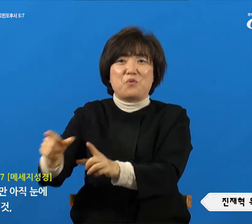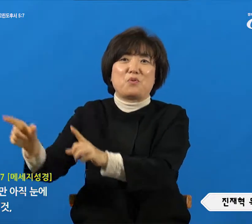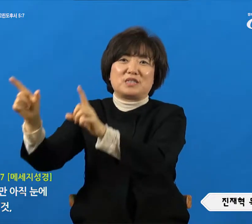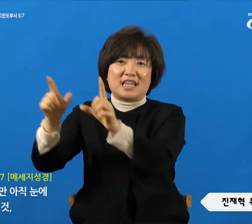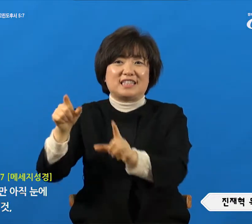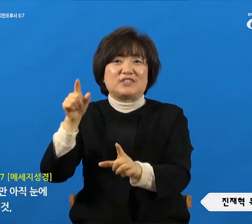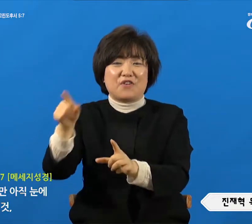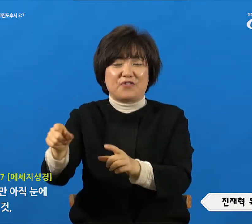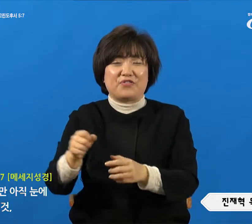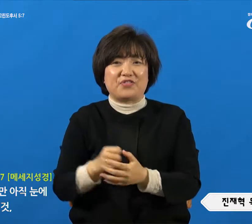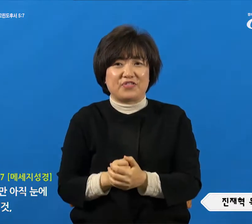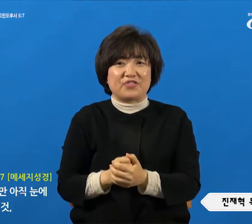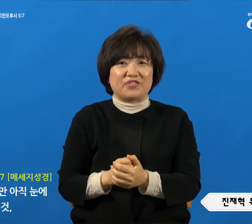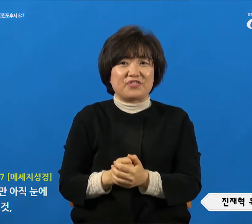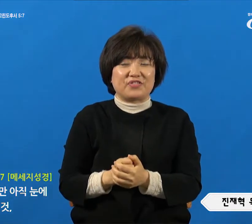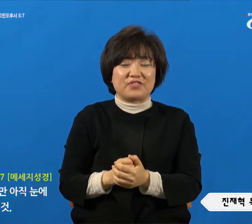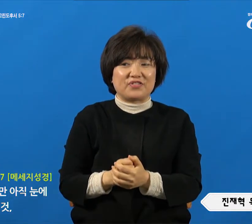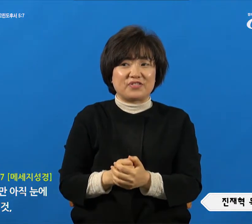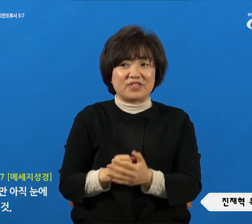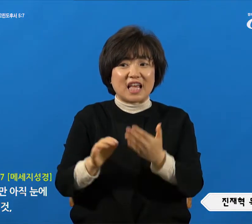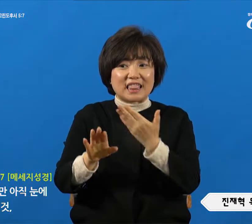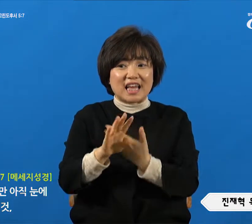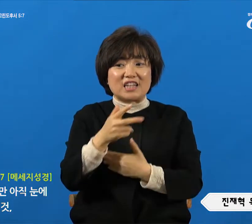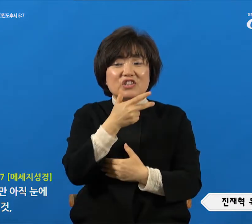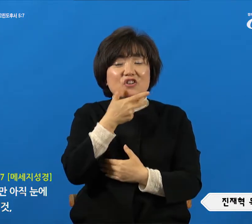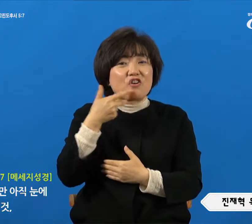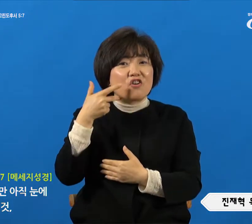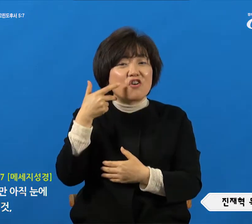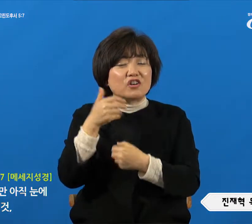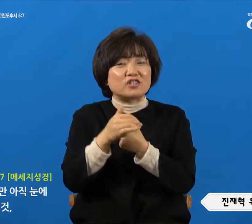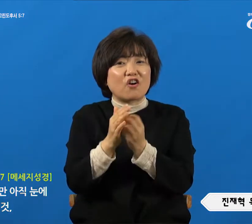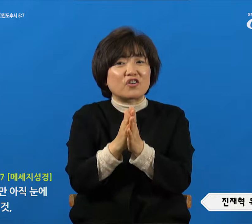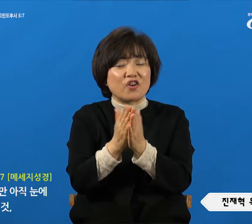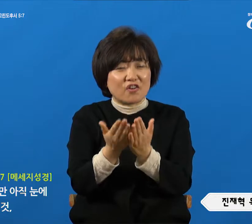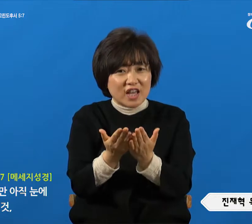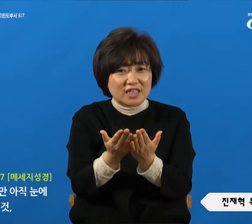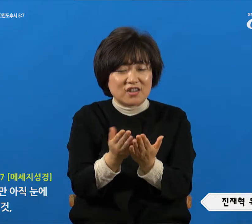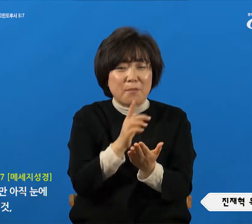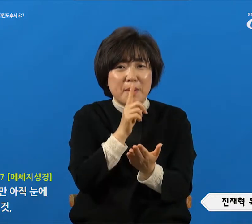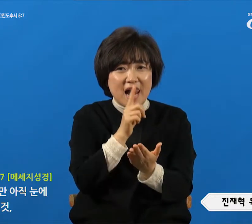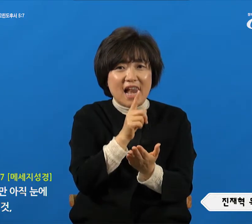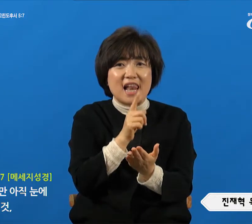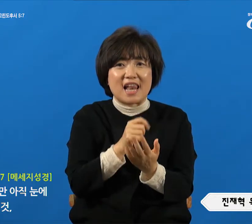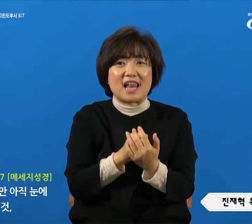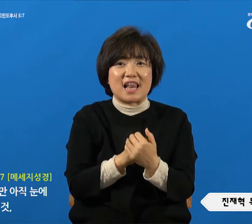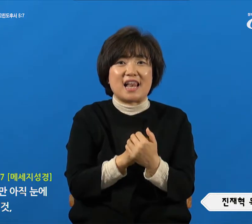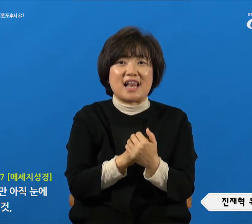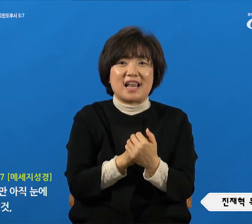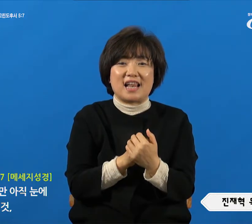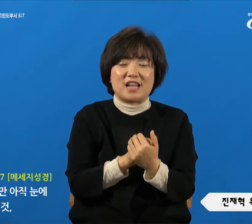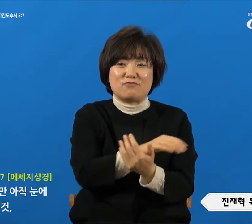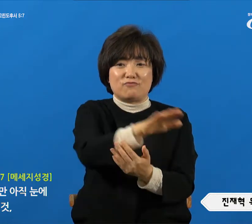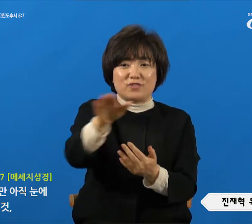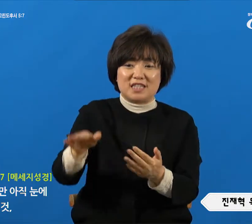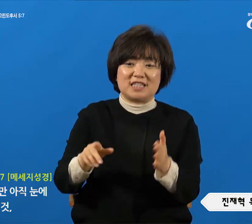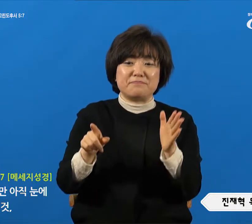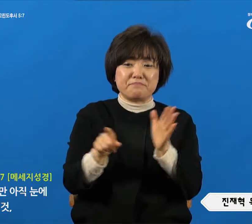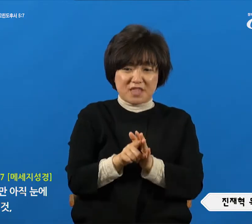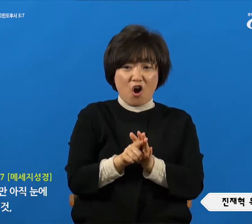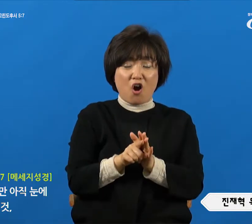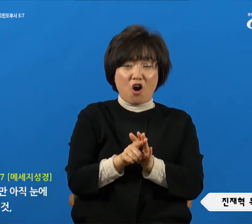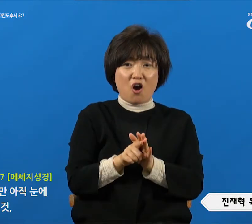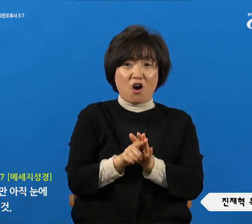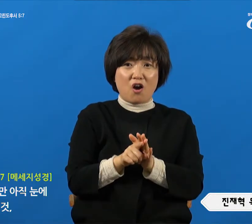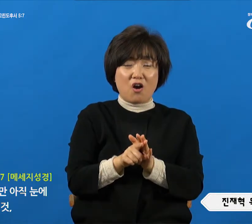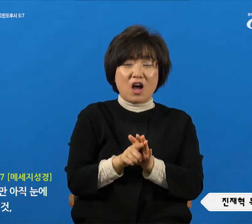사는 것이다. 다른 영어 성경에서 이 말씀을 번역하며 이렇게 나왔습니다. 우리는